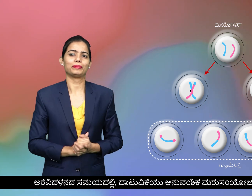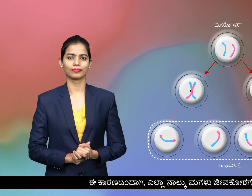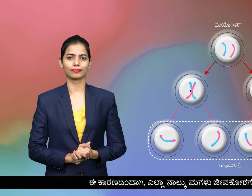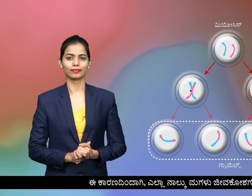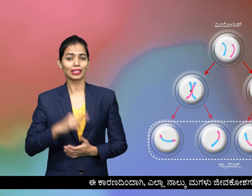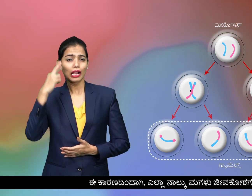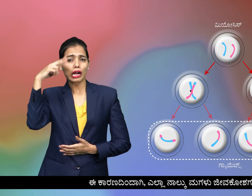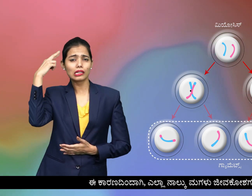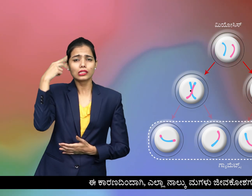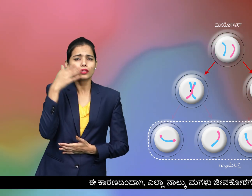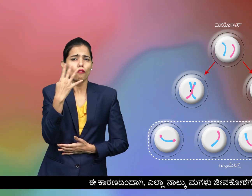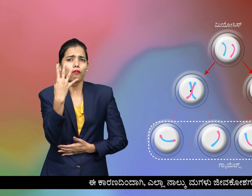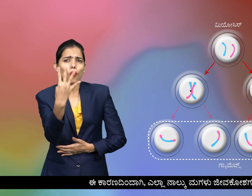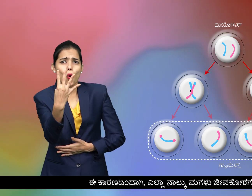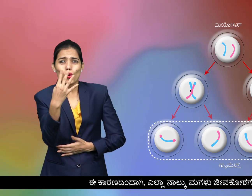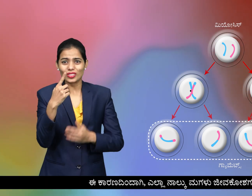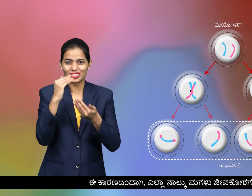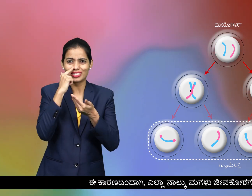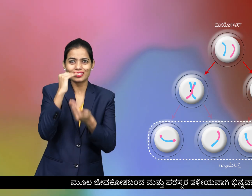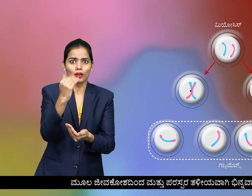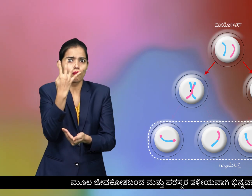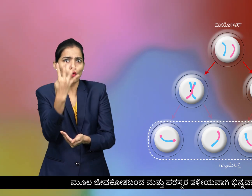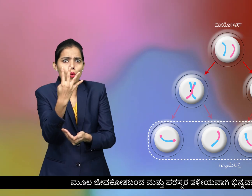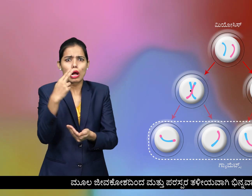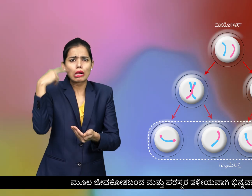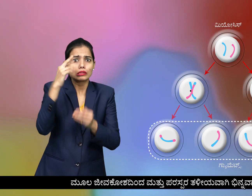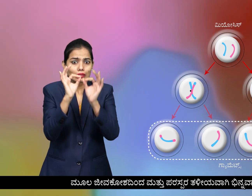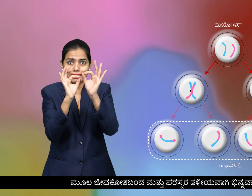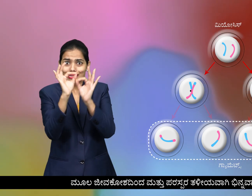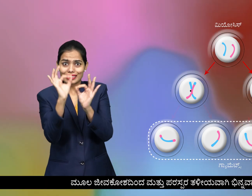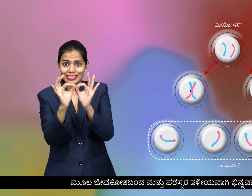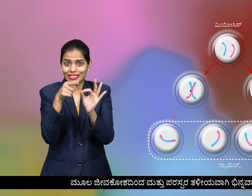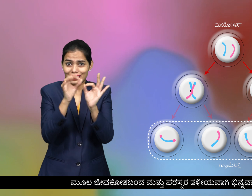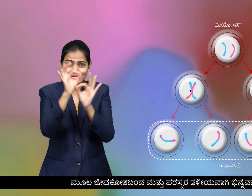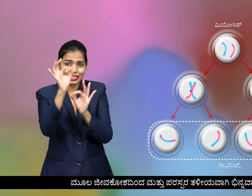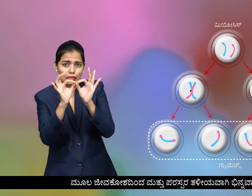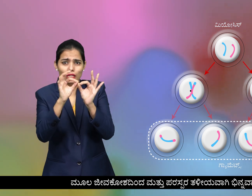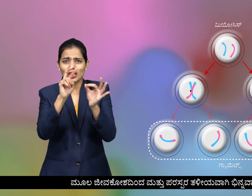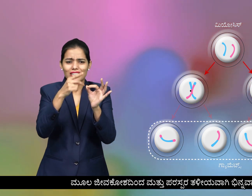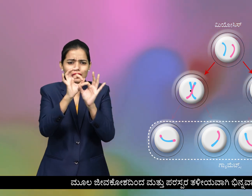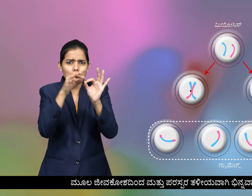ಈ ಕಾರಣದಿಂದಾಗಿ ಎಲ್ಲಾ 4 ಮಗಳು ಜೀವಕೋಶಗಳು ಮೂಲ ಜೀವಕೋಶದಿಂದ ಮತ್ತು ಪರಸ್ಪರ ತಳೀಯವಾಗಿ